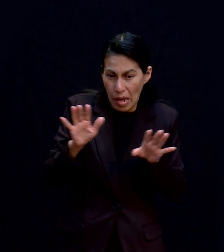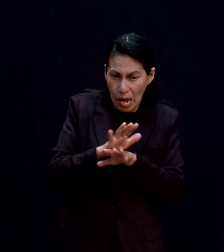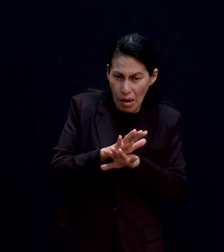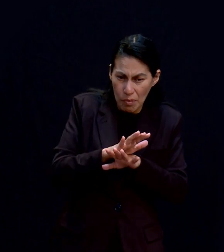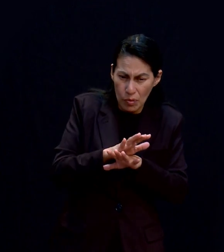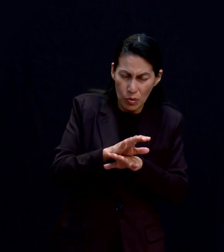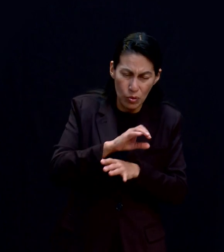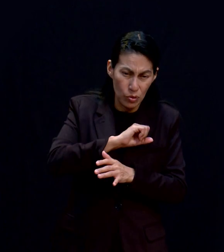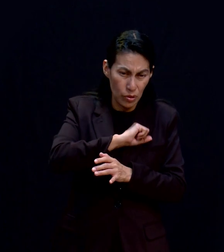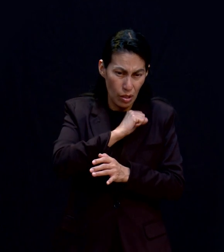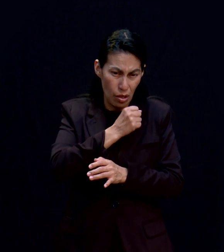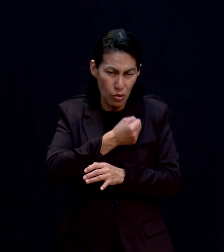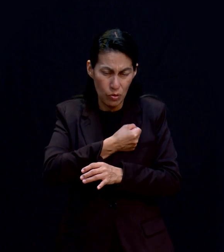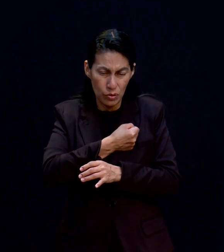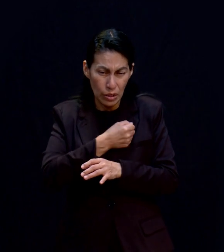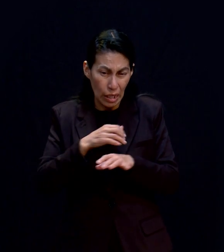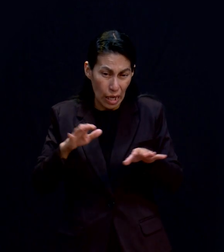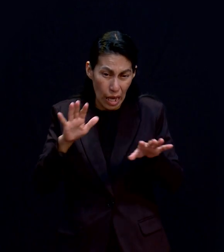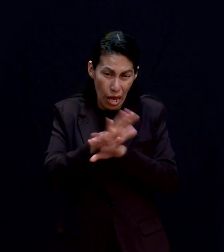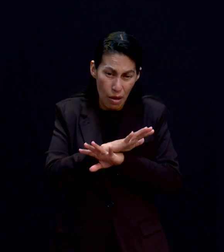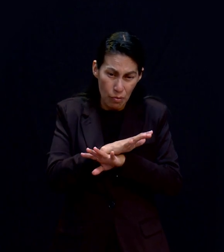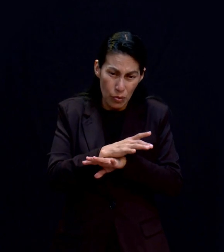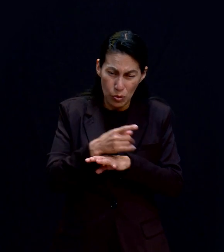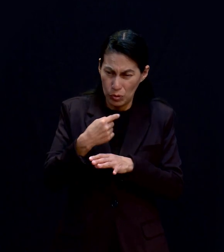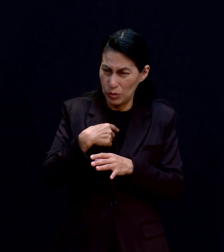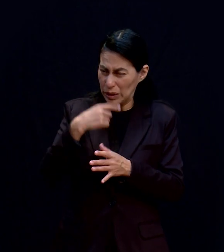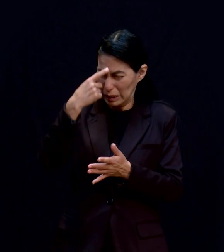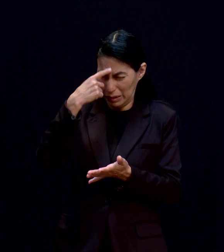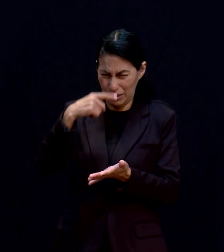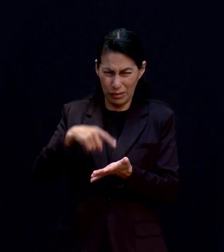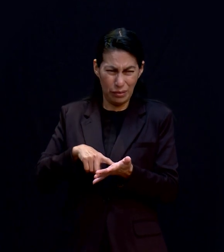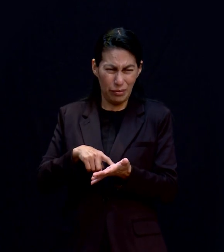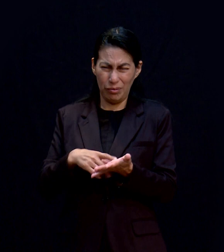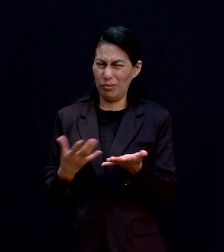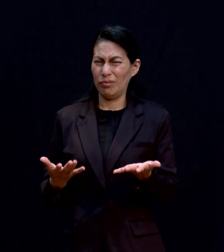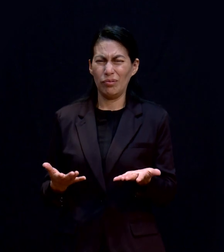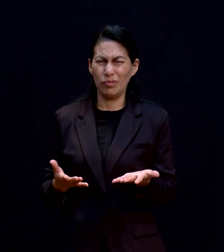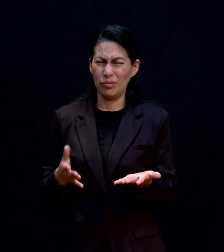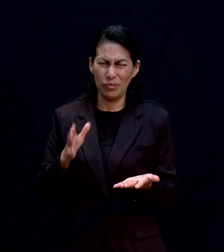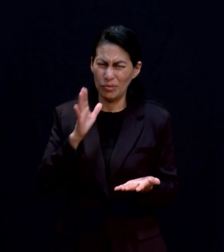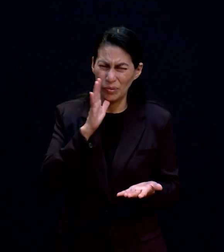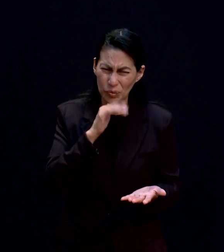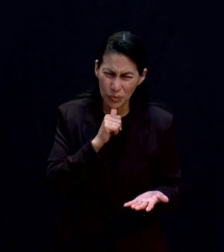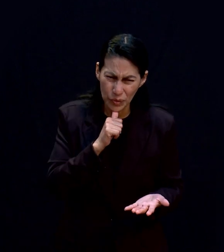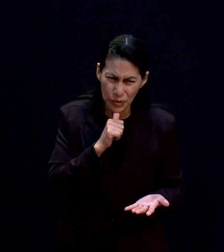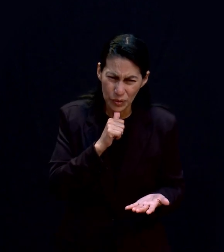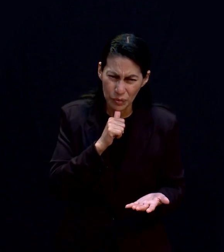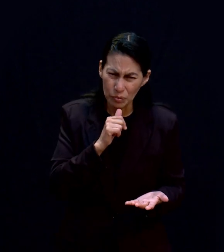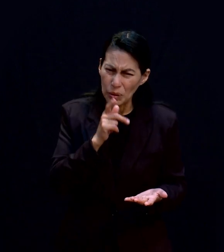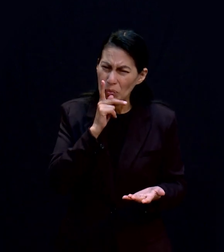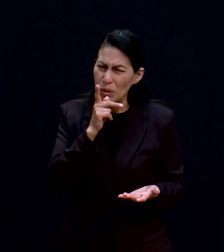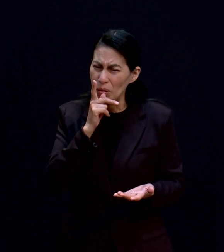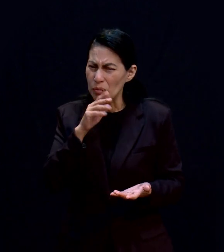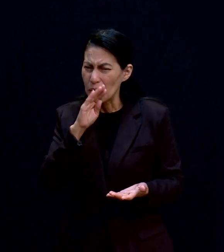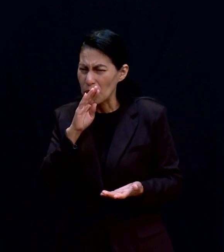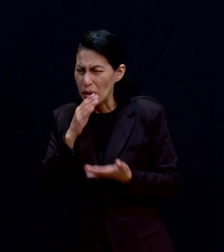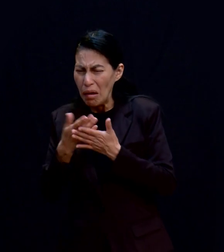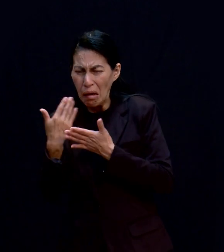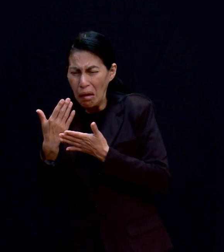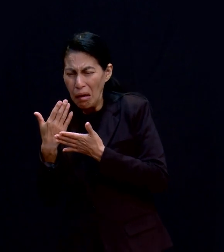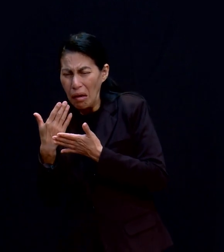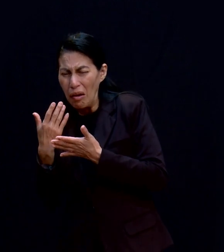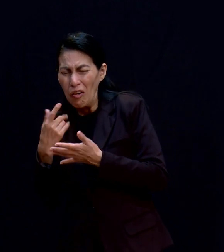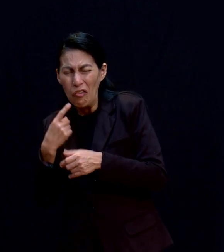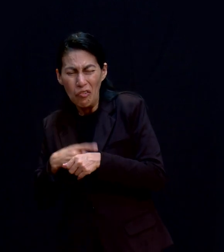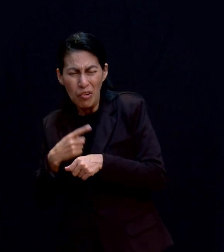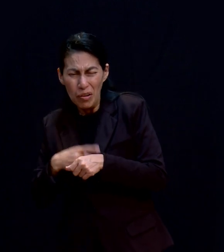el cambio es tremendo en la salud fue fue algo increíble que yo dije pues no puedo creerlo o sea estoy hablando con mis